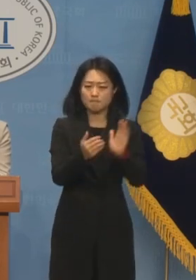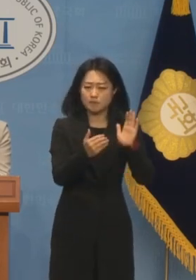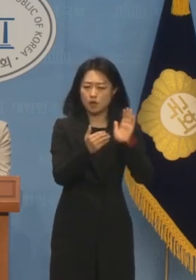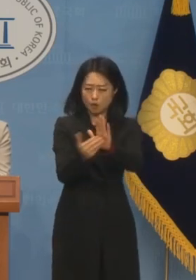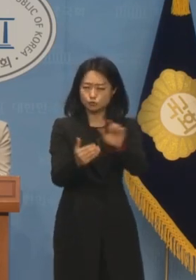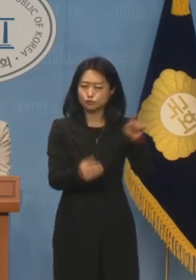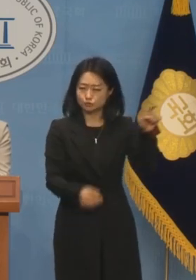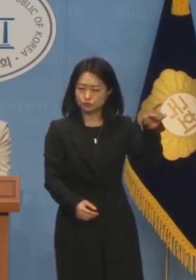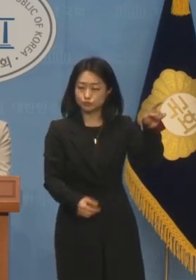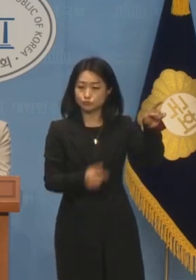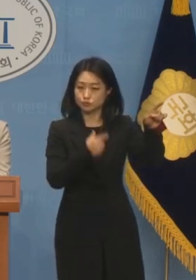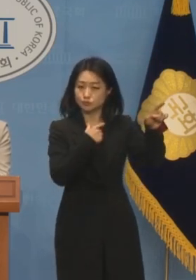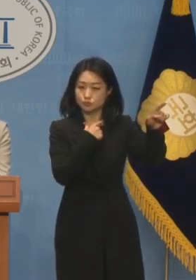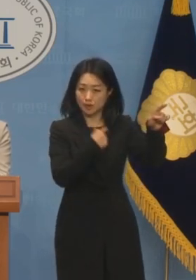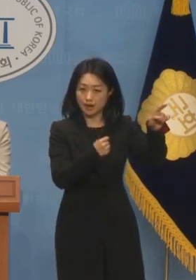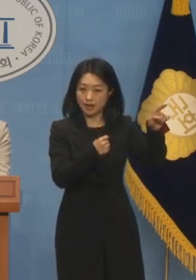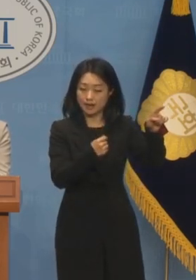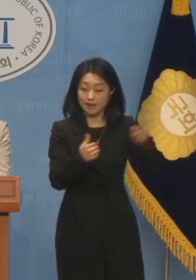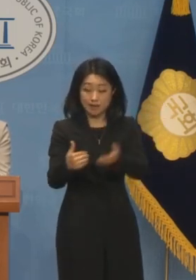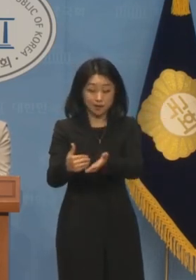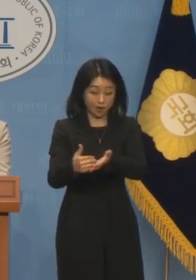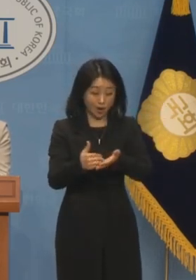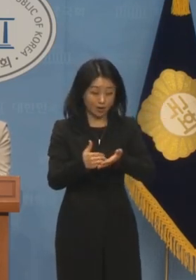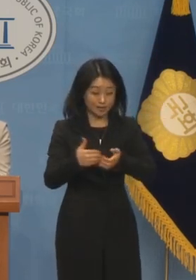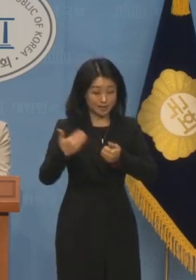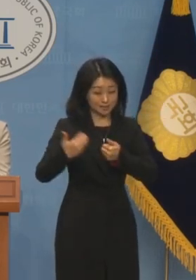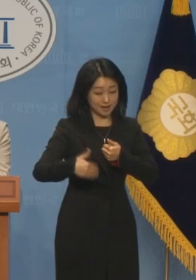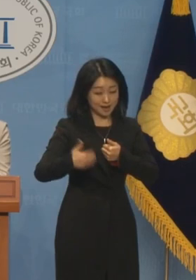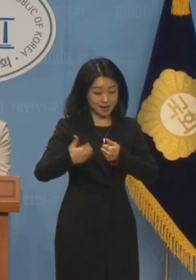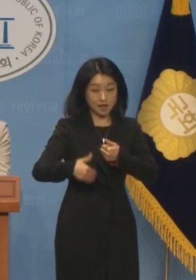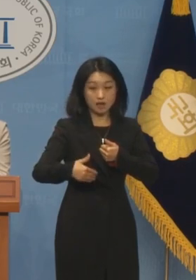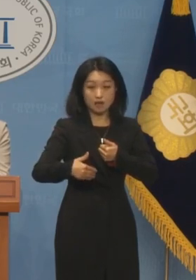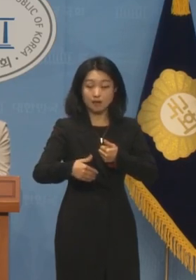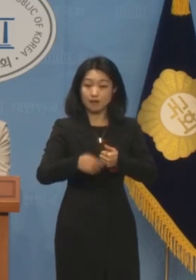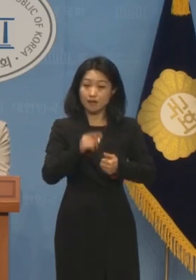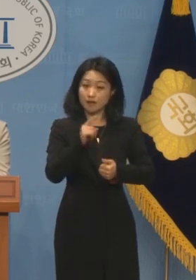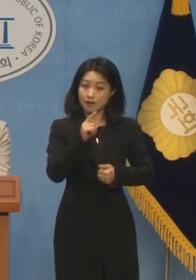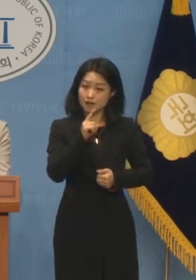수 있도록 건의해달라는 요청입니까?